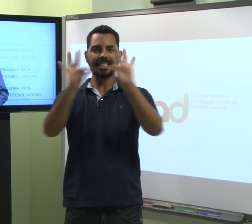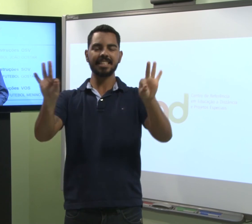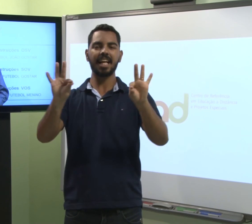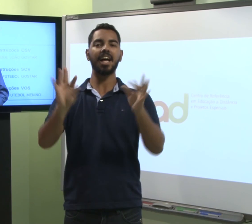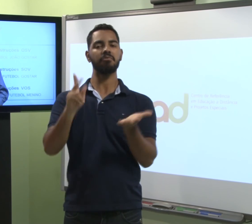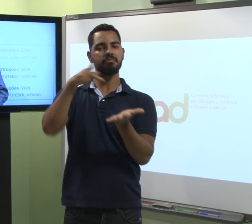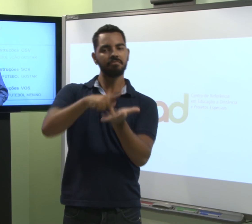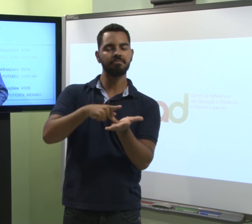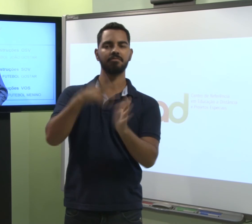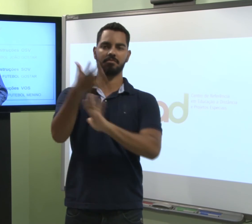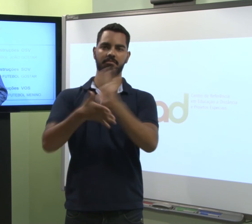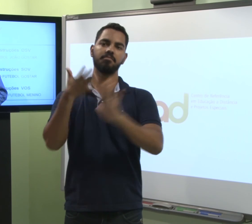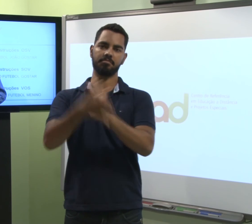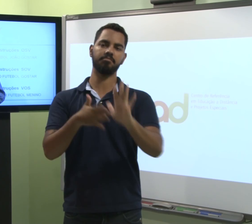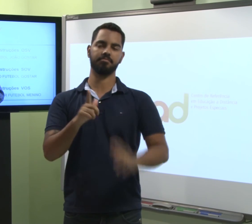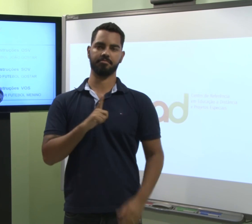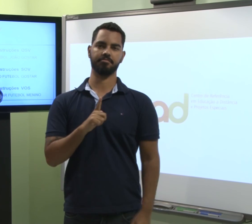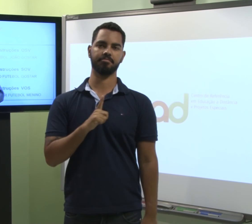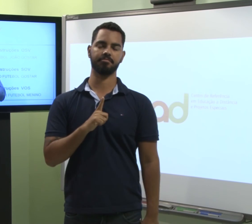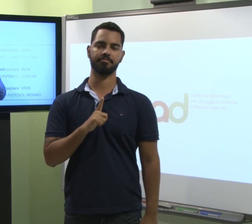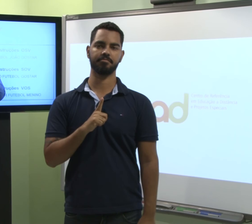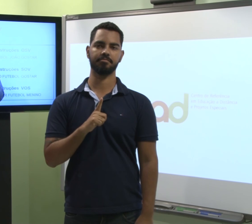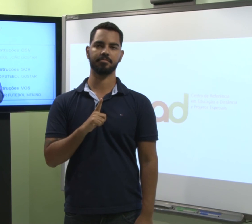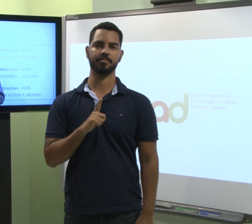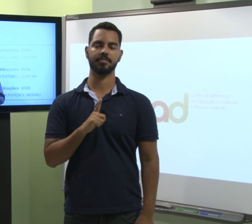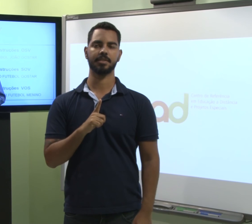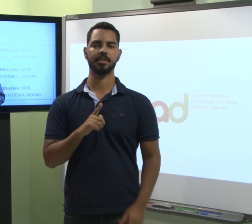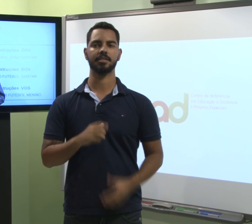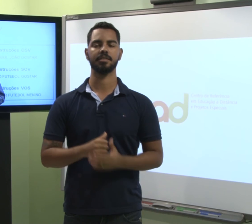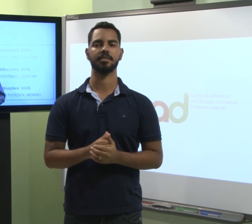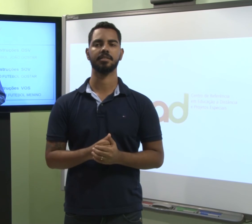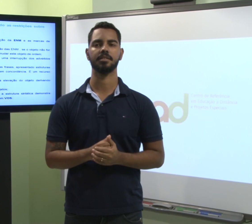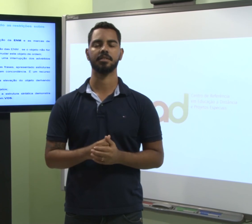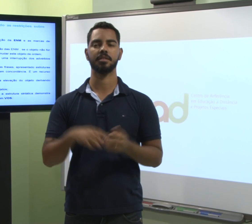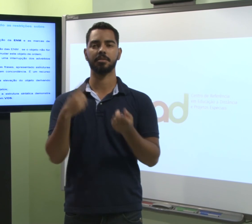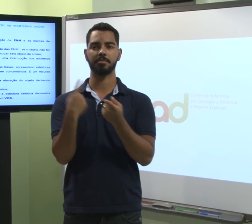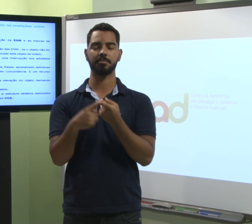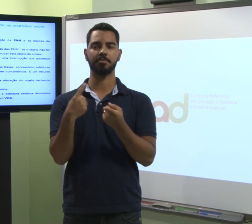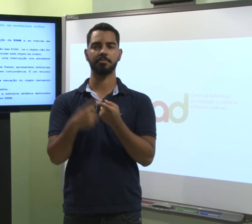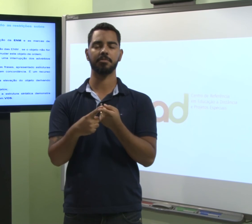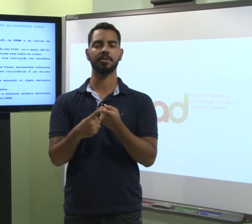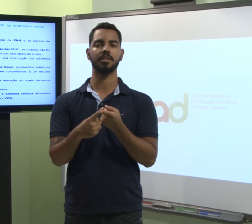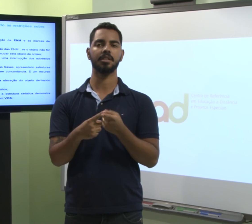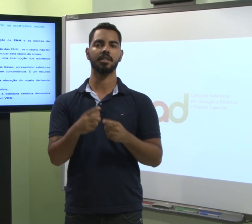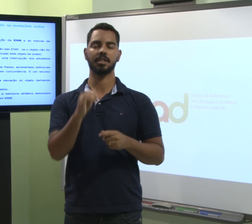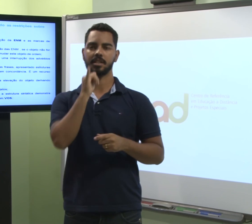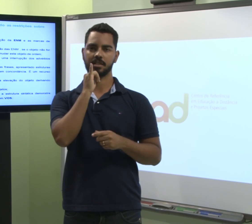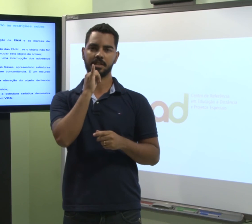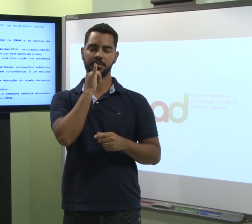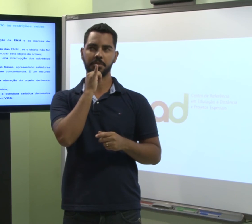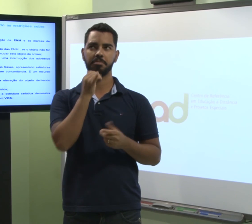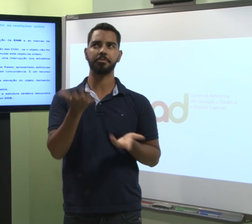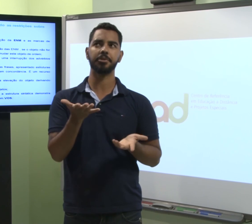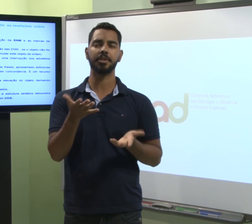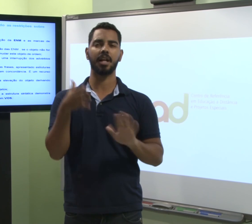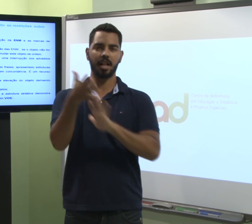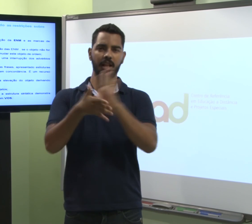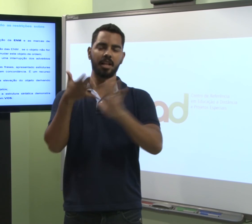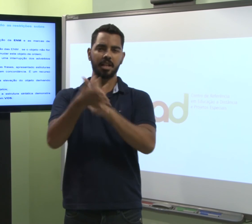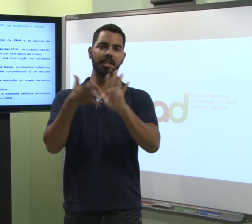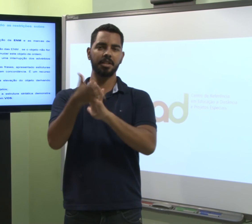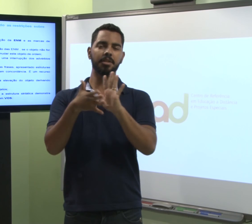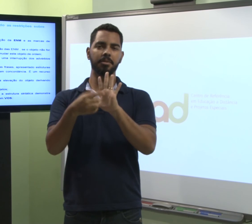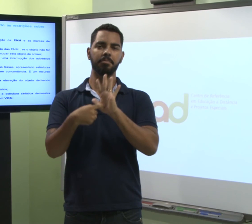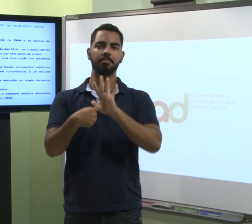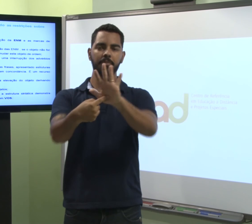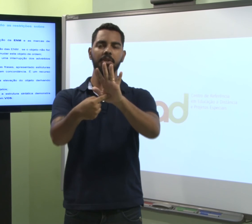verificar através da contraparte fonética das posições vazias. Como vimos, na Libras, além da